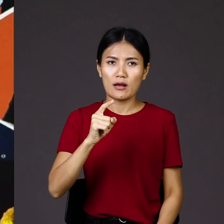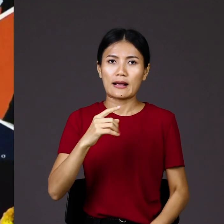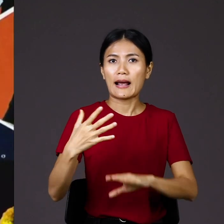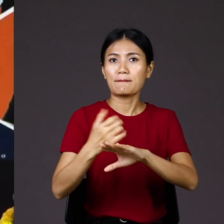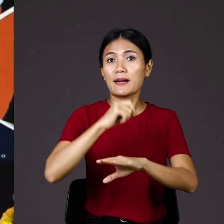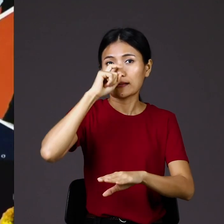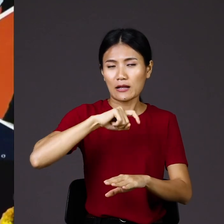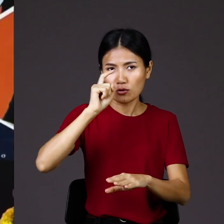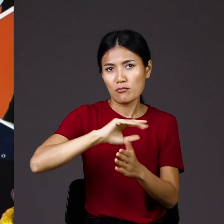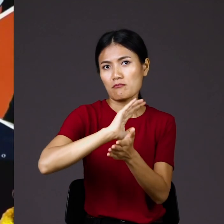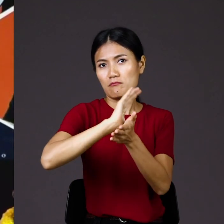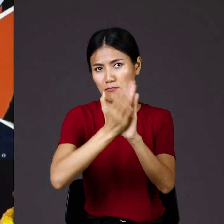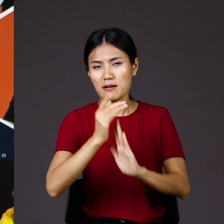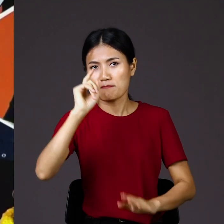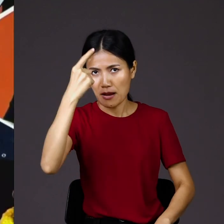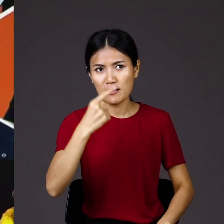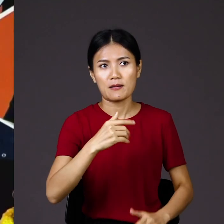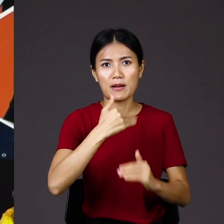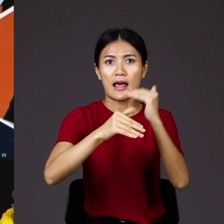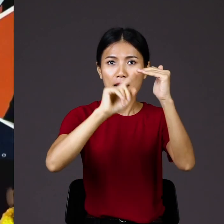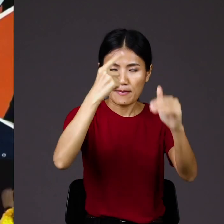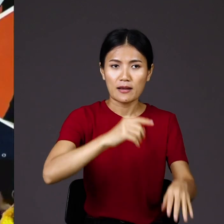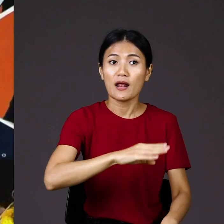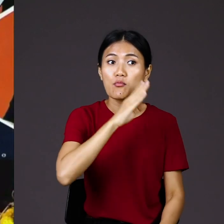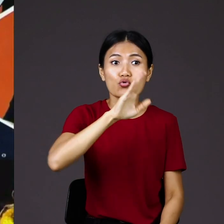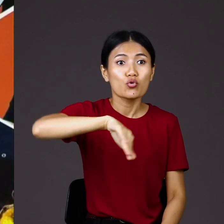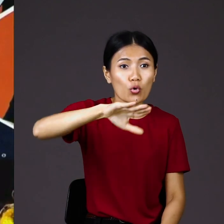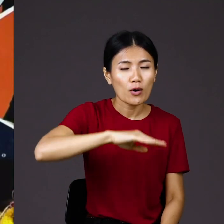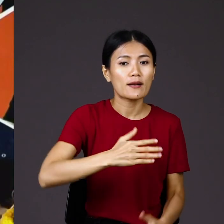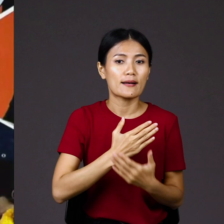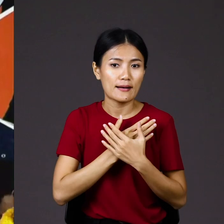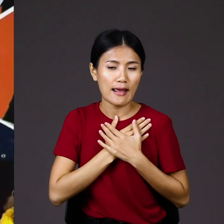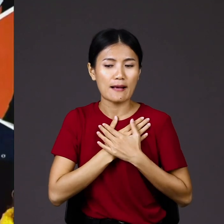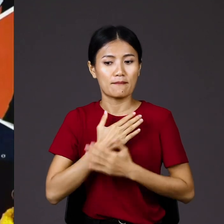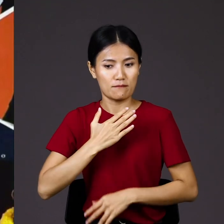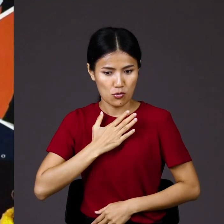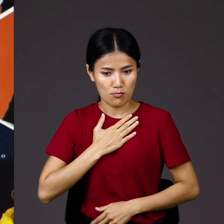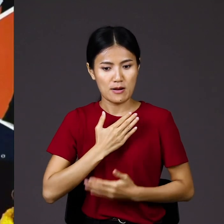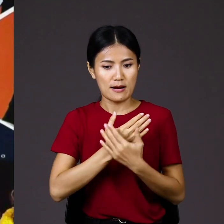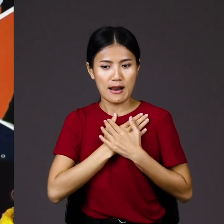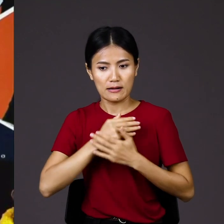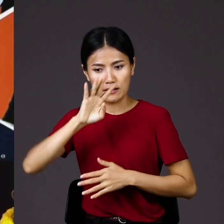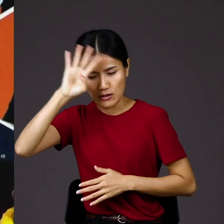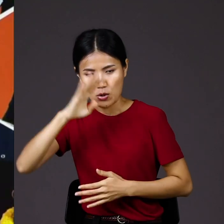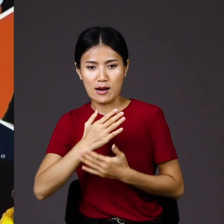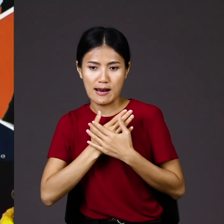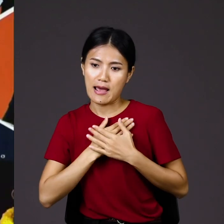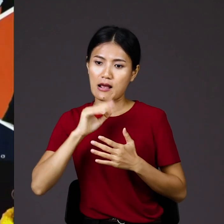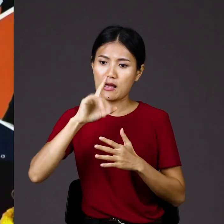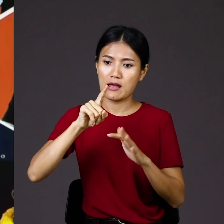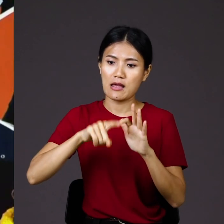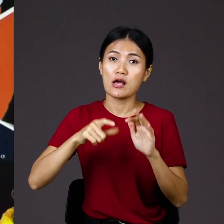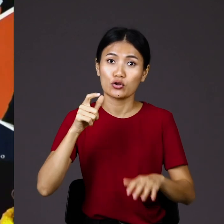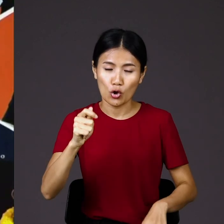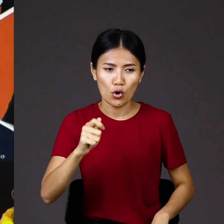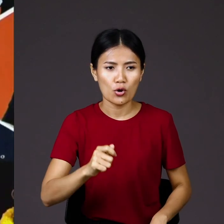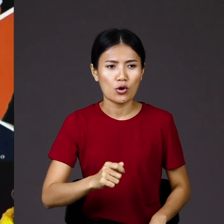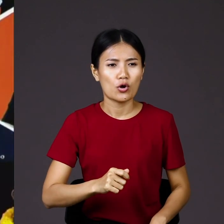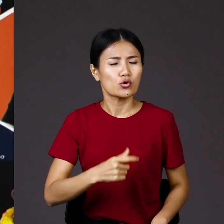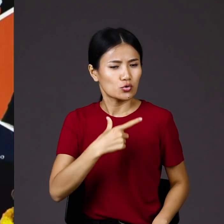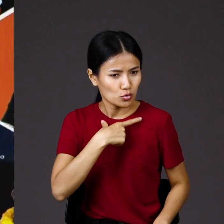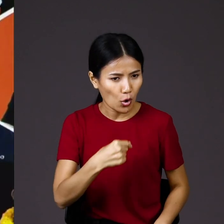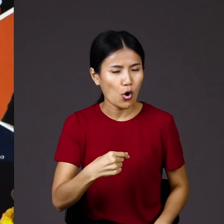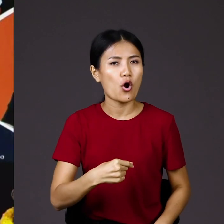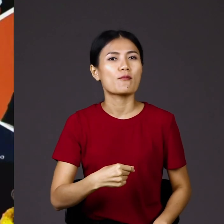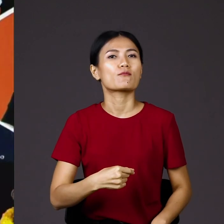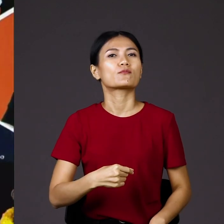ข้ามาสู่สนามการเมืองแบบใหม่ถ้าพี่น้องยังรักธนาธรยังรักผมยังรักคุณช่ออยู่ยังรักวิธีคิด